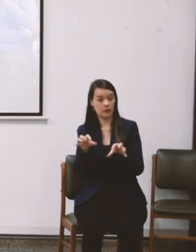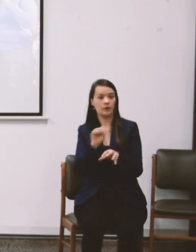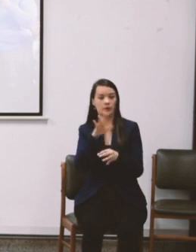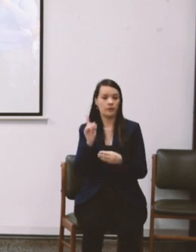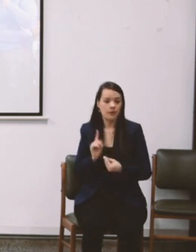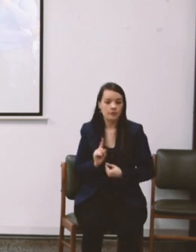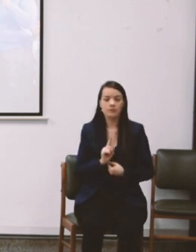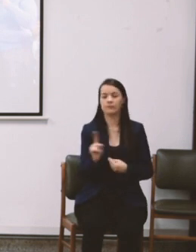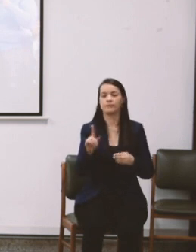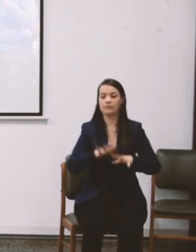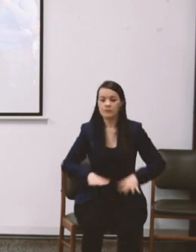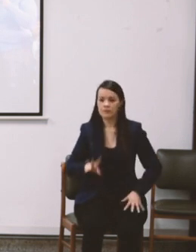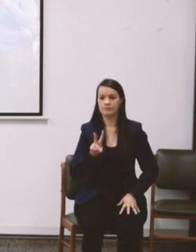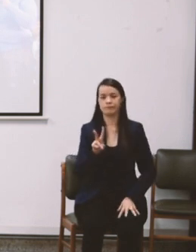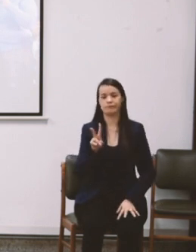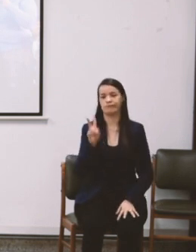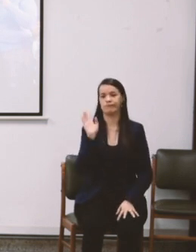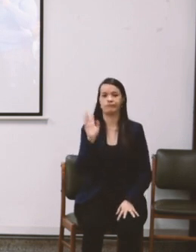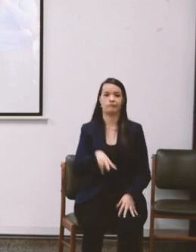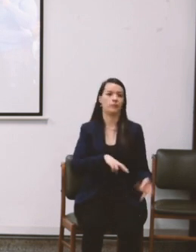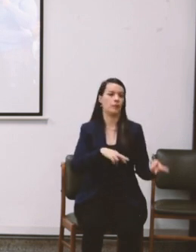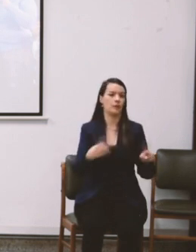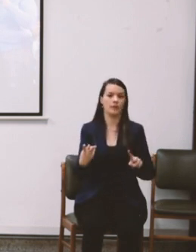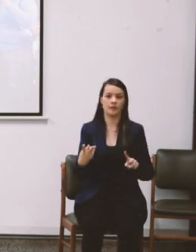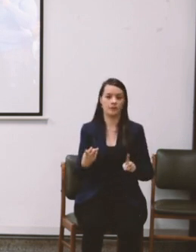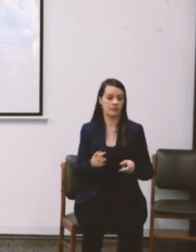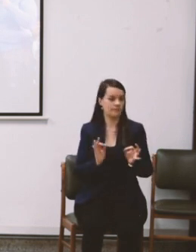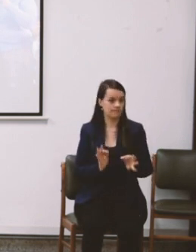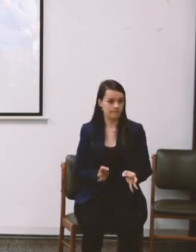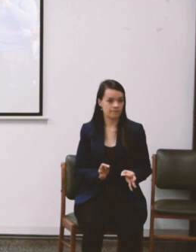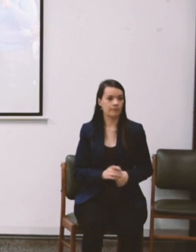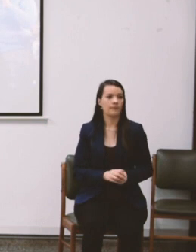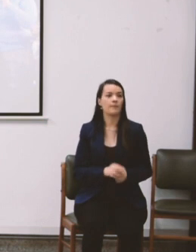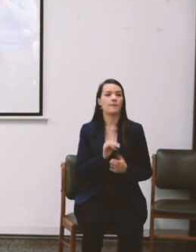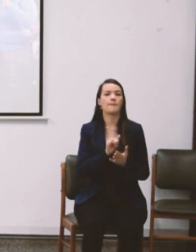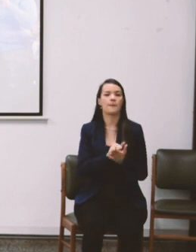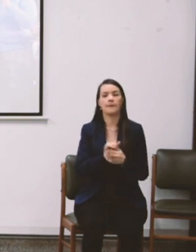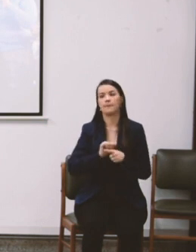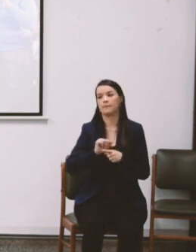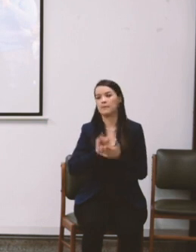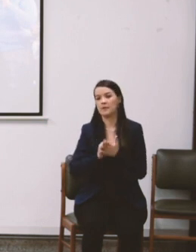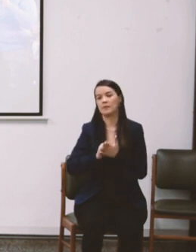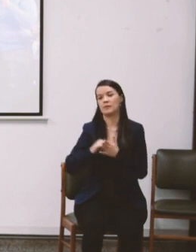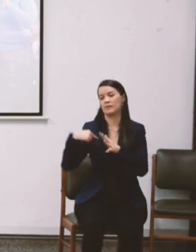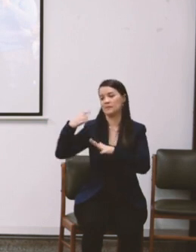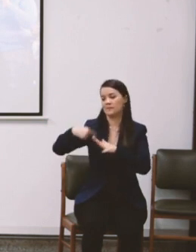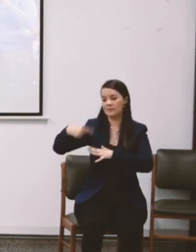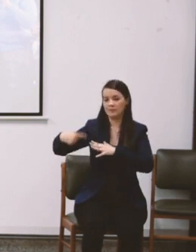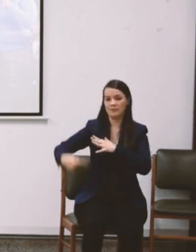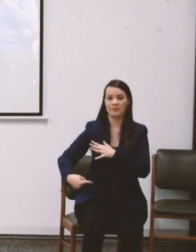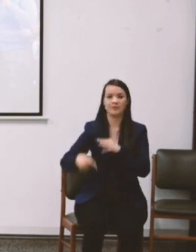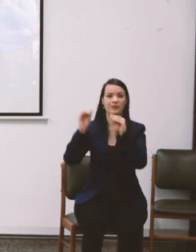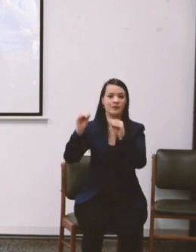realidad no hacen eso que están diciendo que hacen, ¿cierto? Entonces uno se encuentra con las mismas prácticas tradicionales,